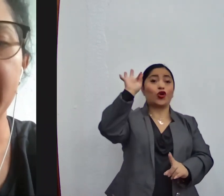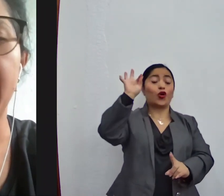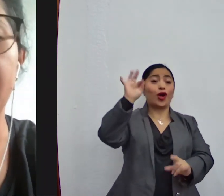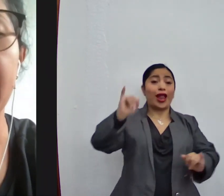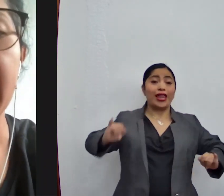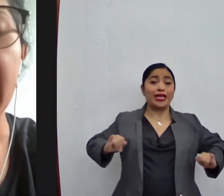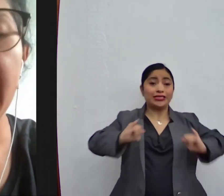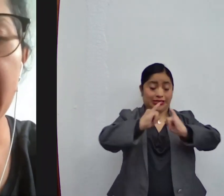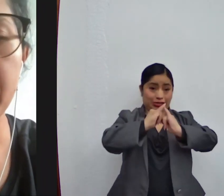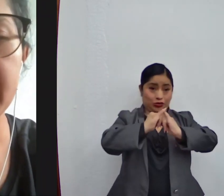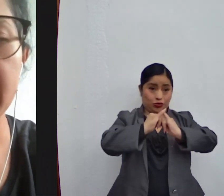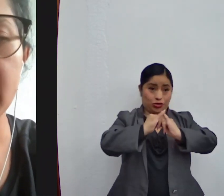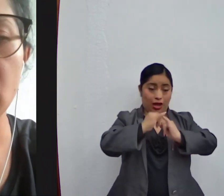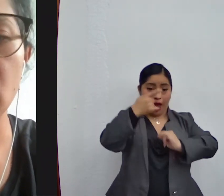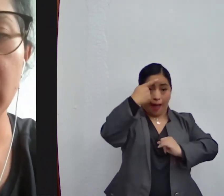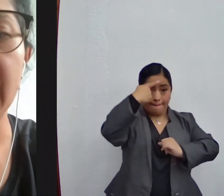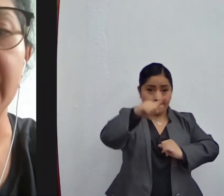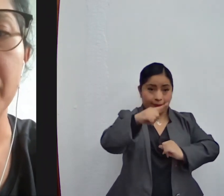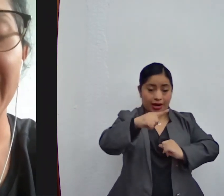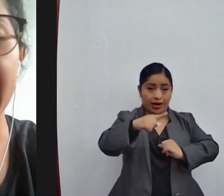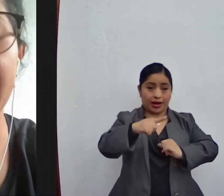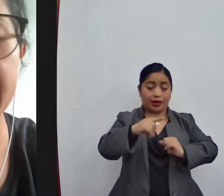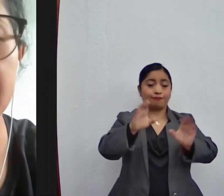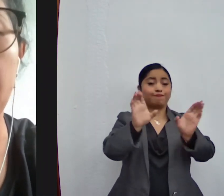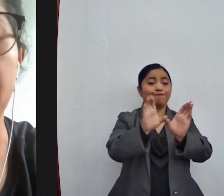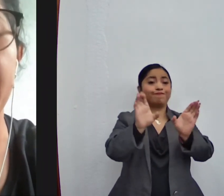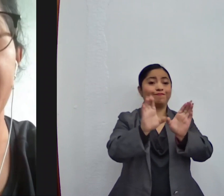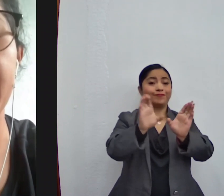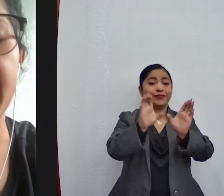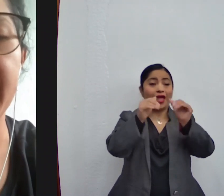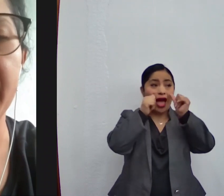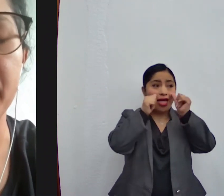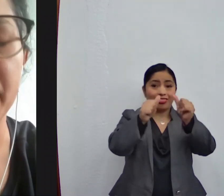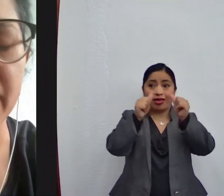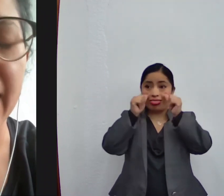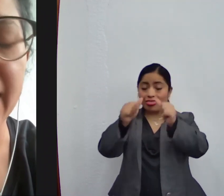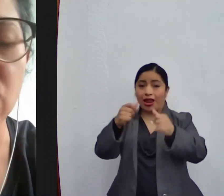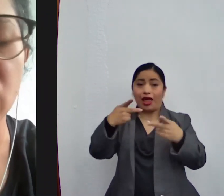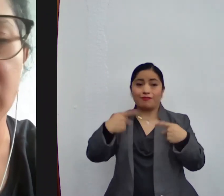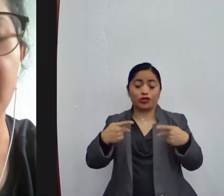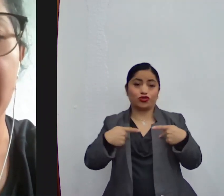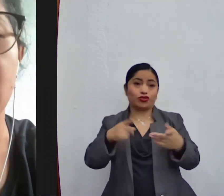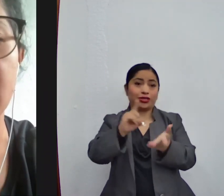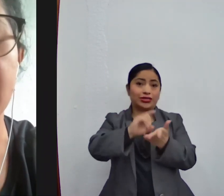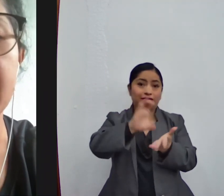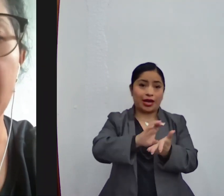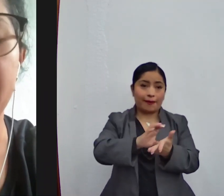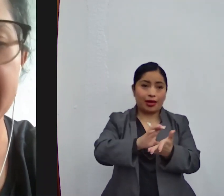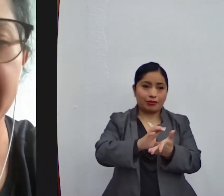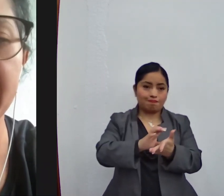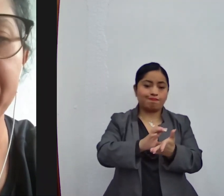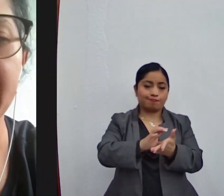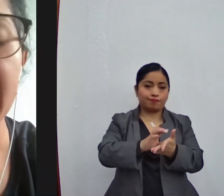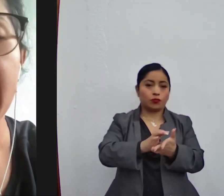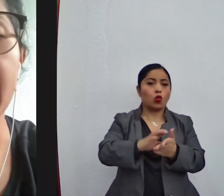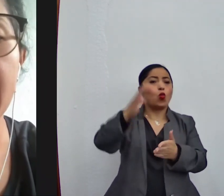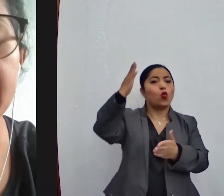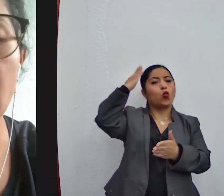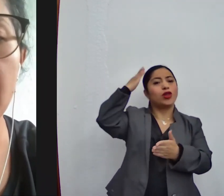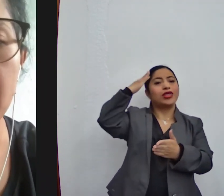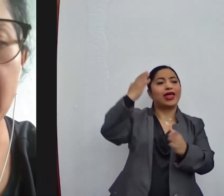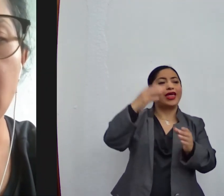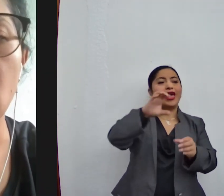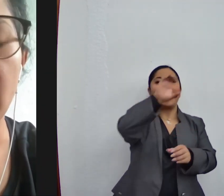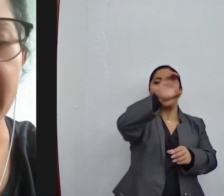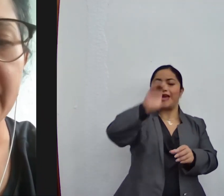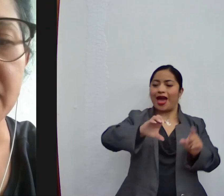les va a brindar la capacitación y también la agencia para dar estos certificados de discapacidad. En el